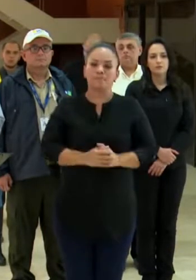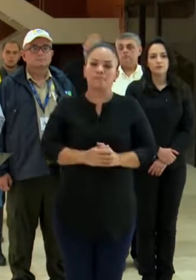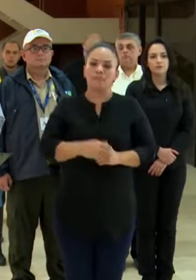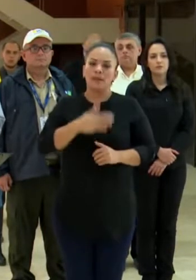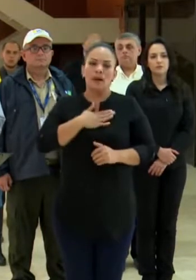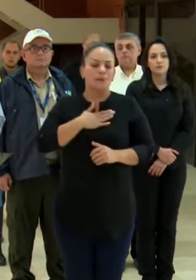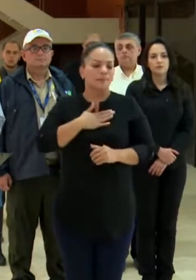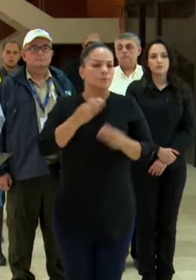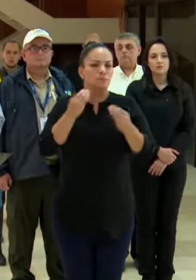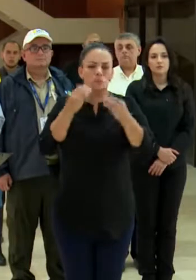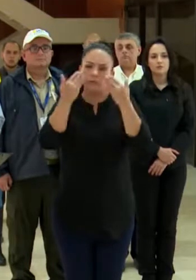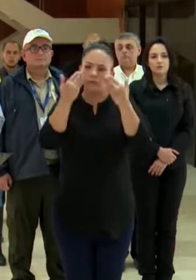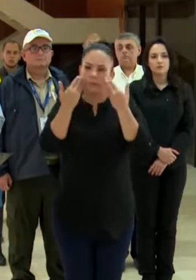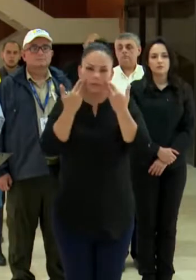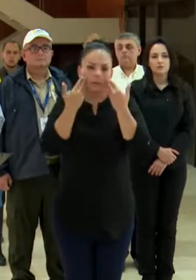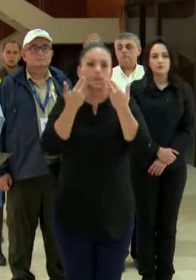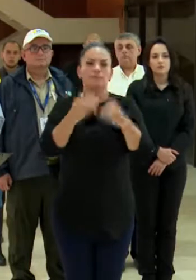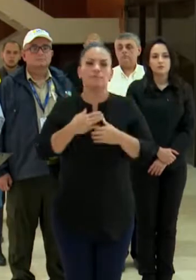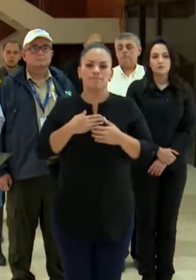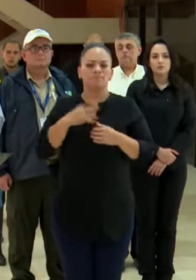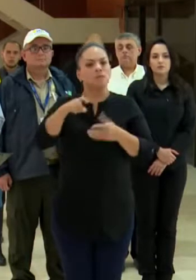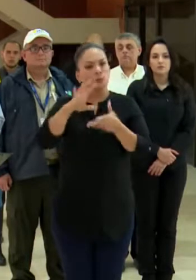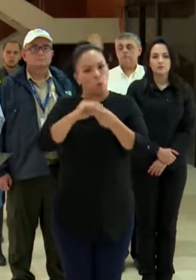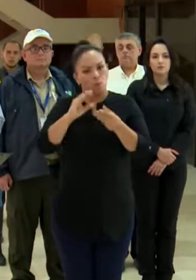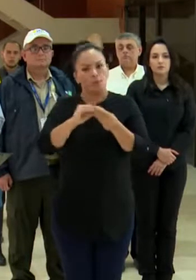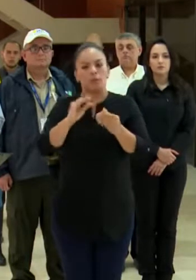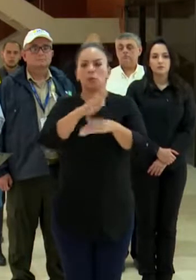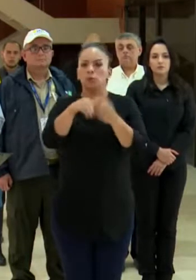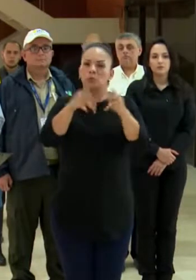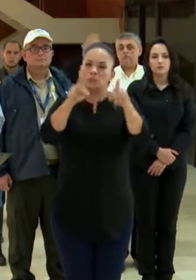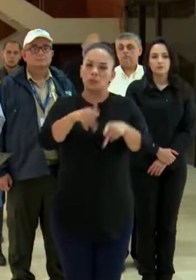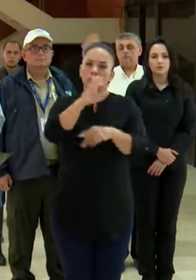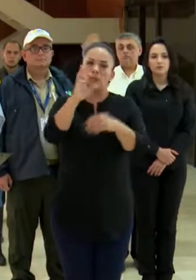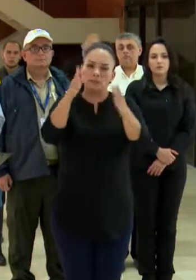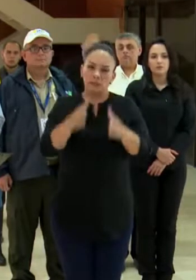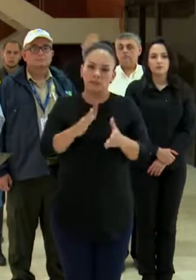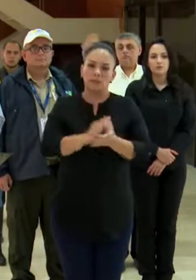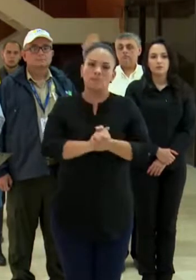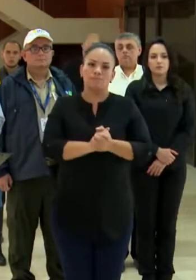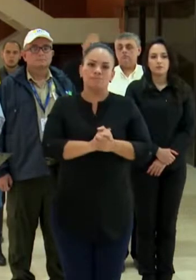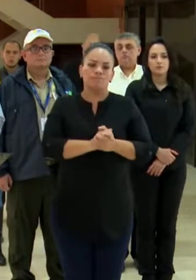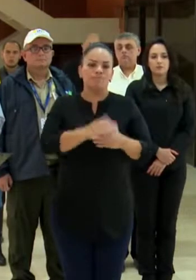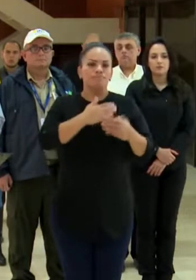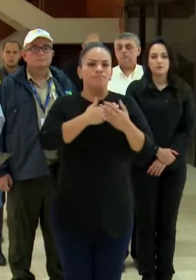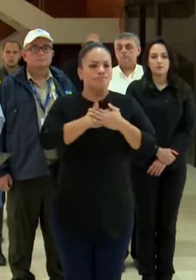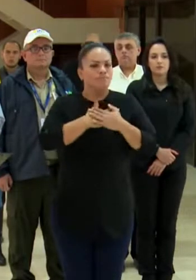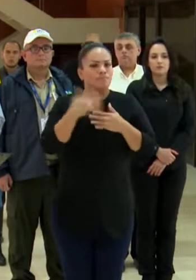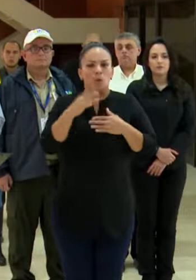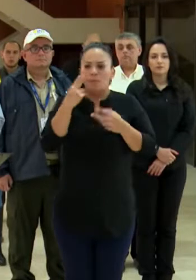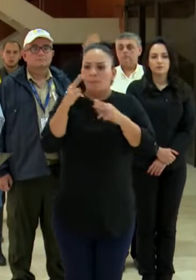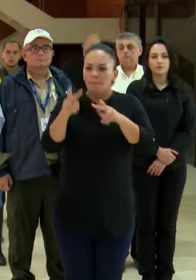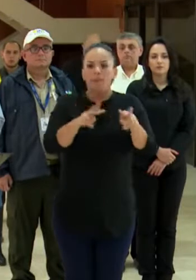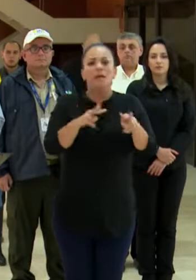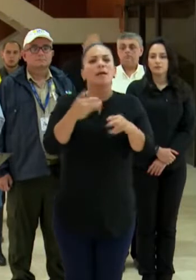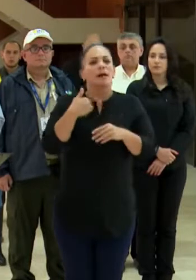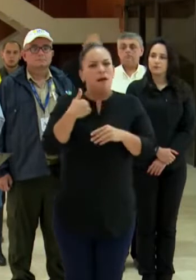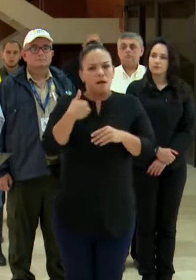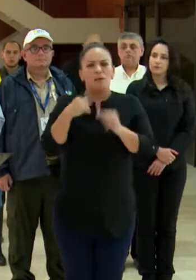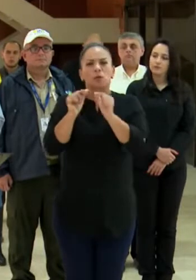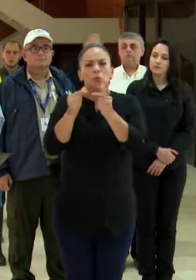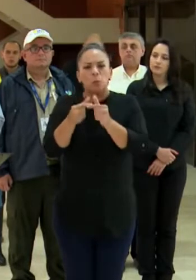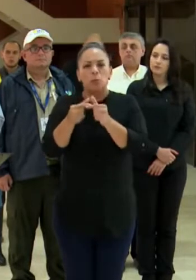triste, y tengo que comentarlo como costarricense, con el corazón, ver que hay grupos pequeños,